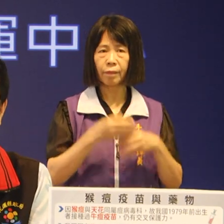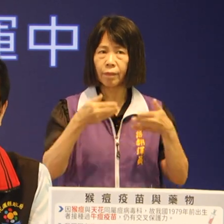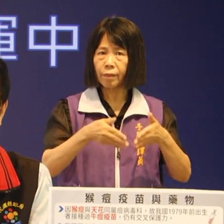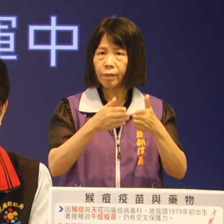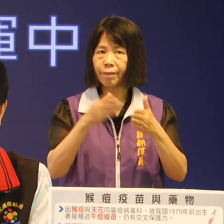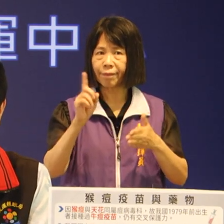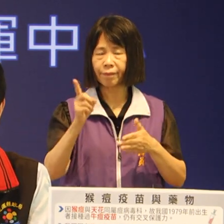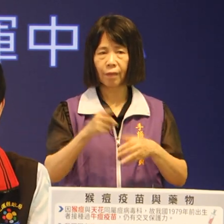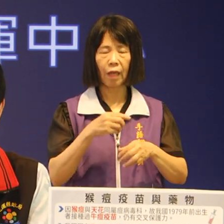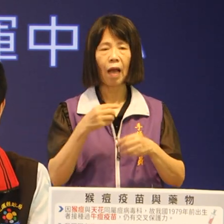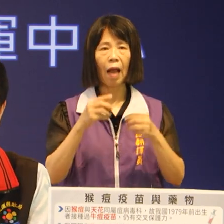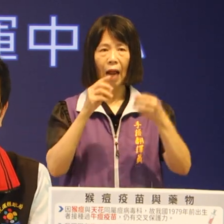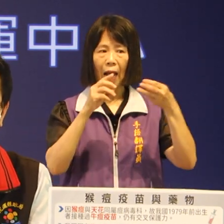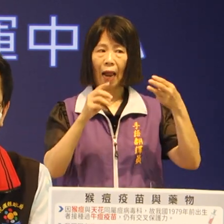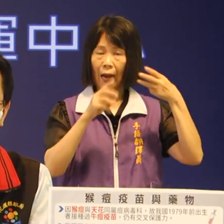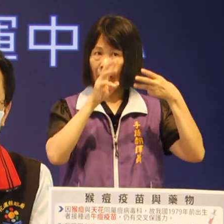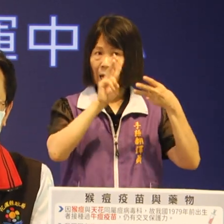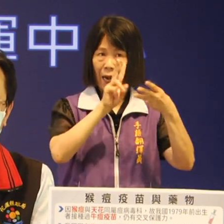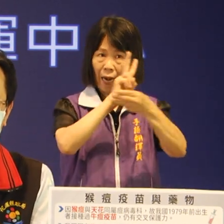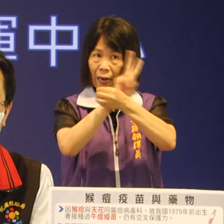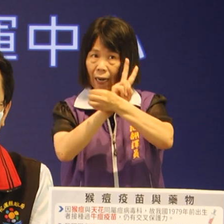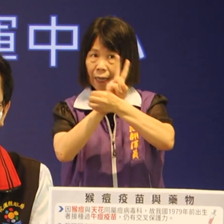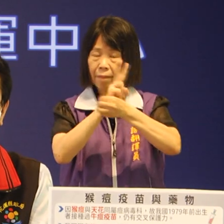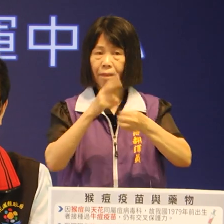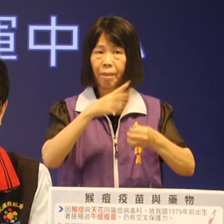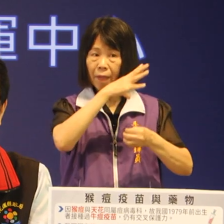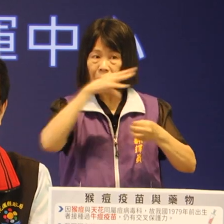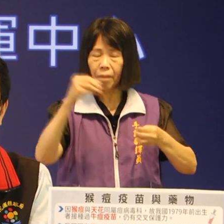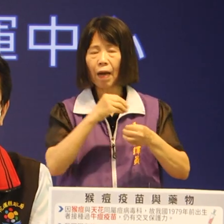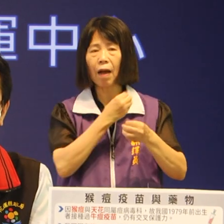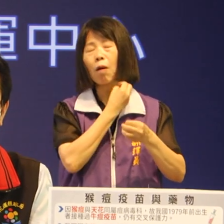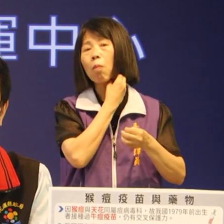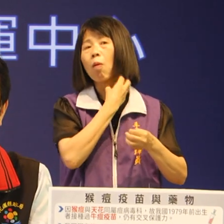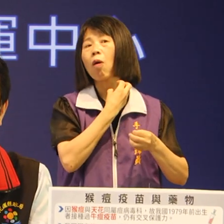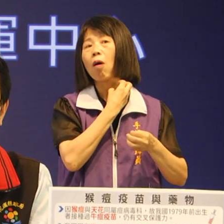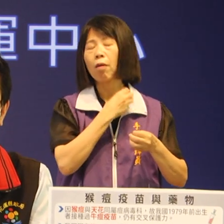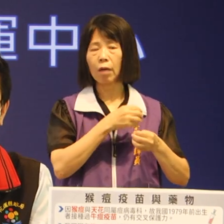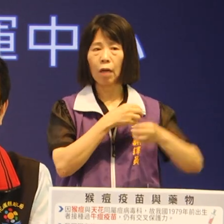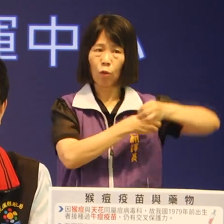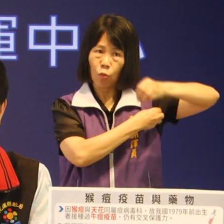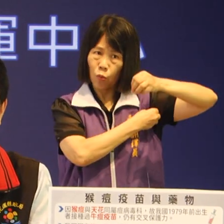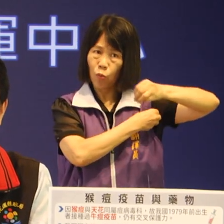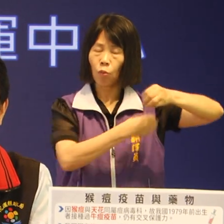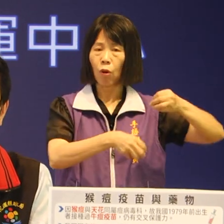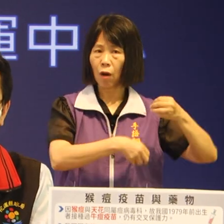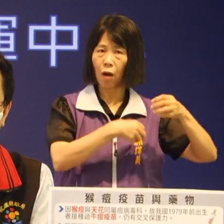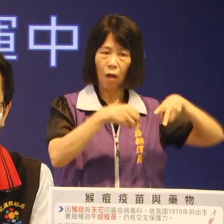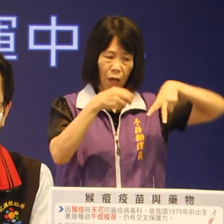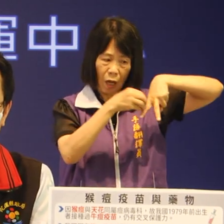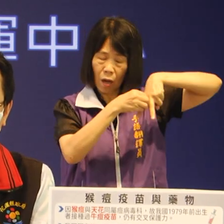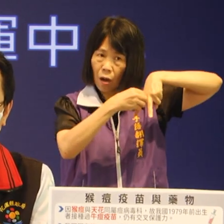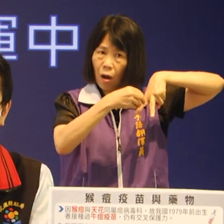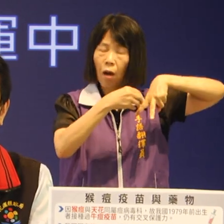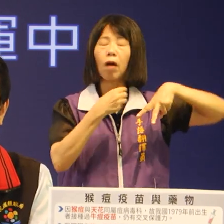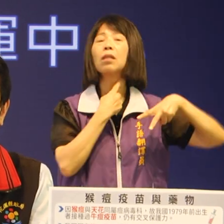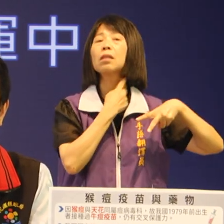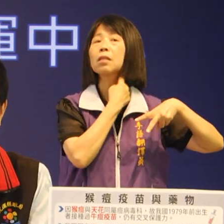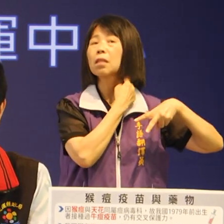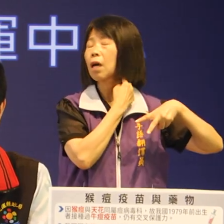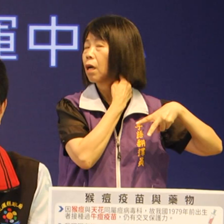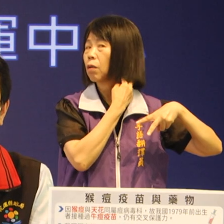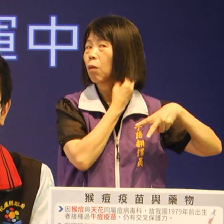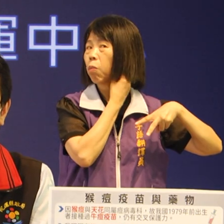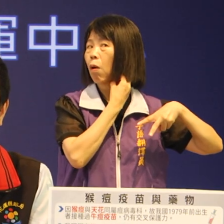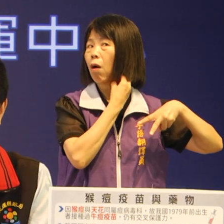个地方，淋巴腺会肿大所以在你的属膝部，或在腋下或在淋部、那个颈部这些地方的